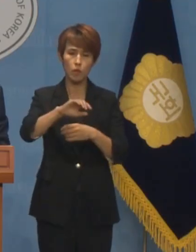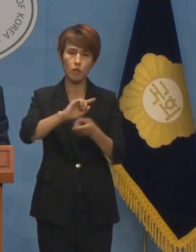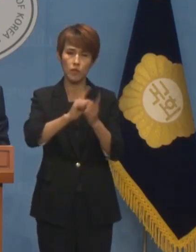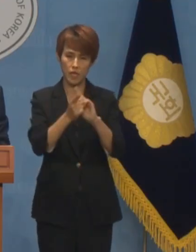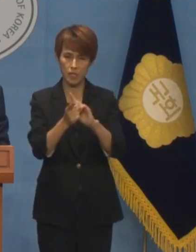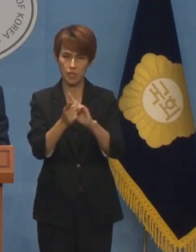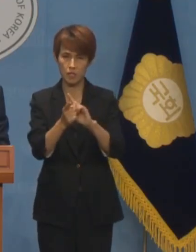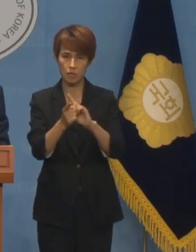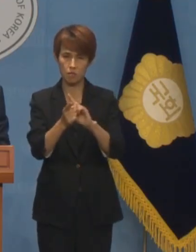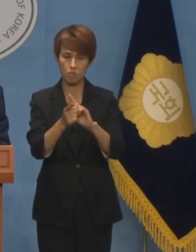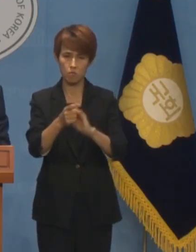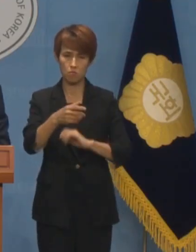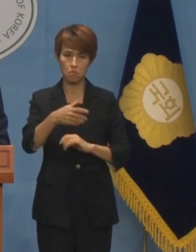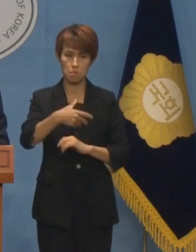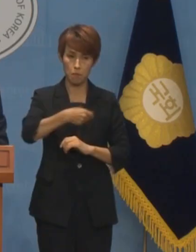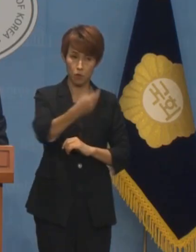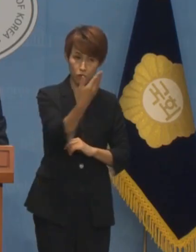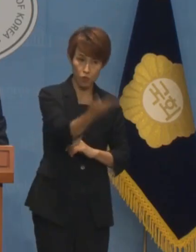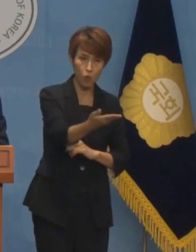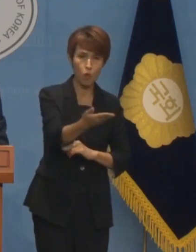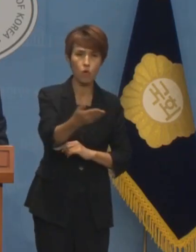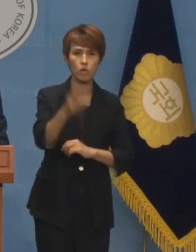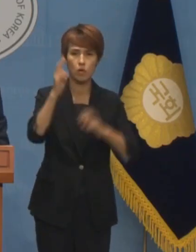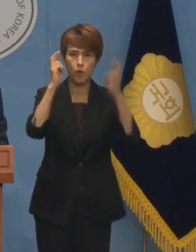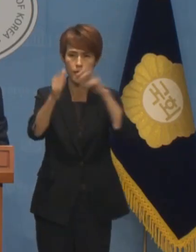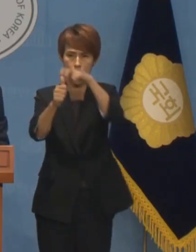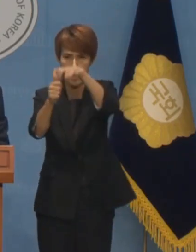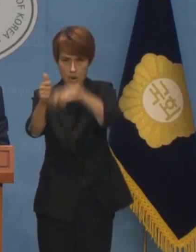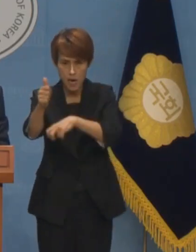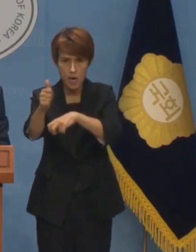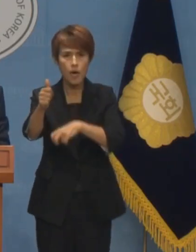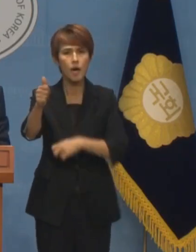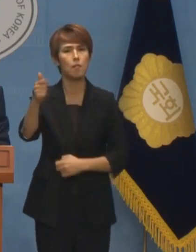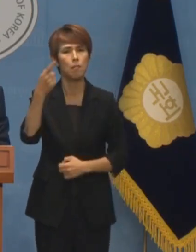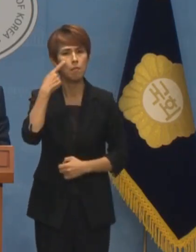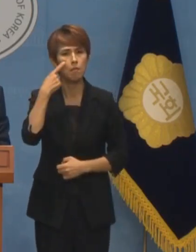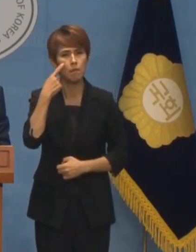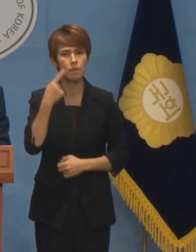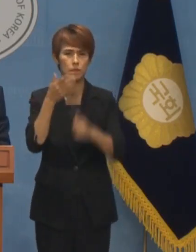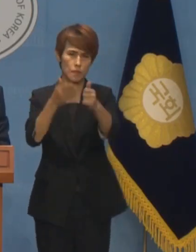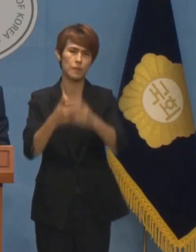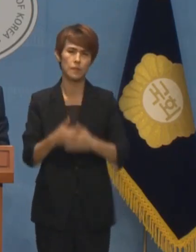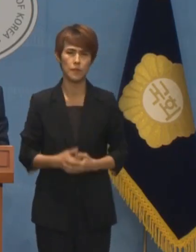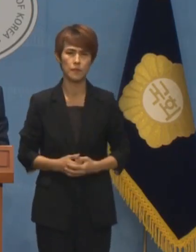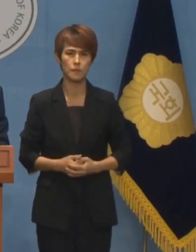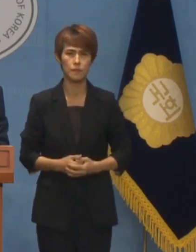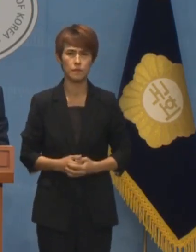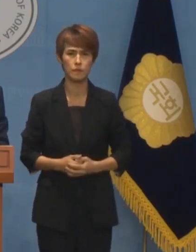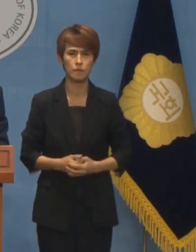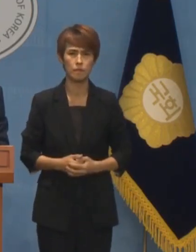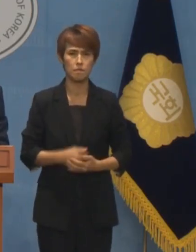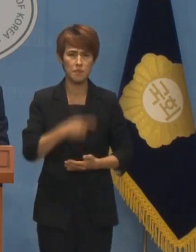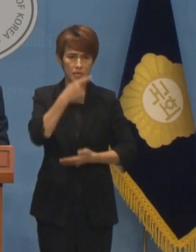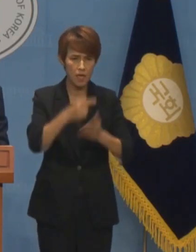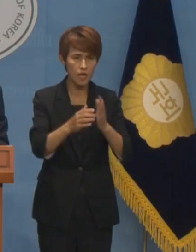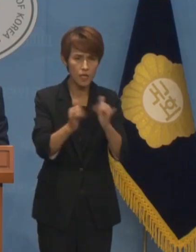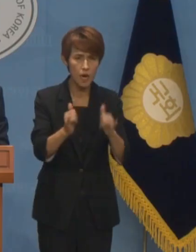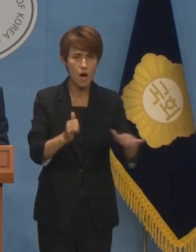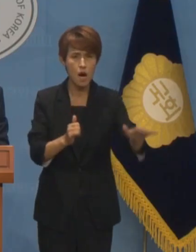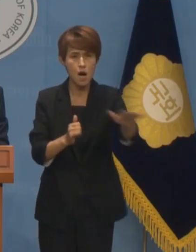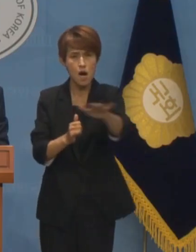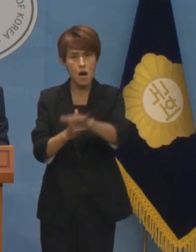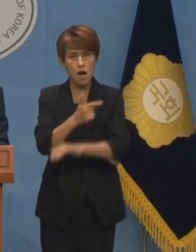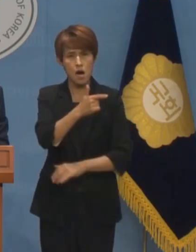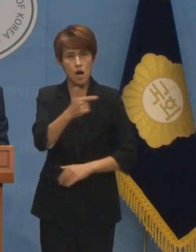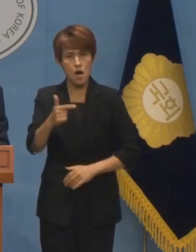측에 구상하는 방법도 전향적으로 검토해야 합니다. 광범위한 피해자,